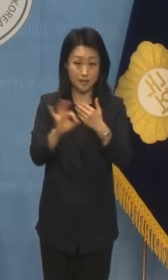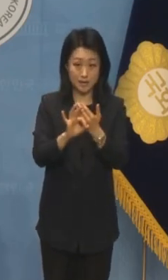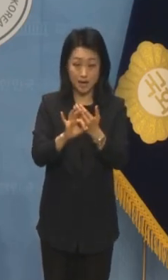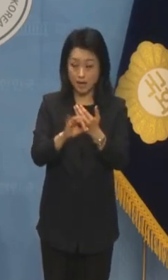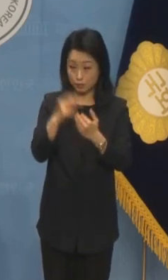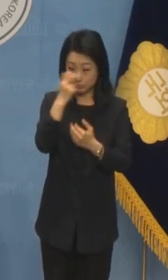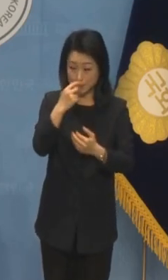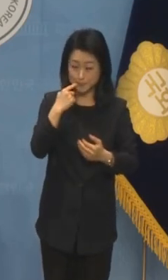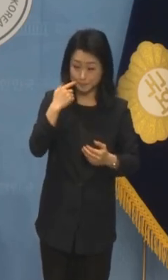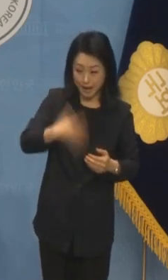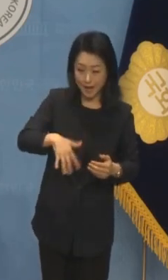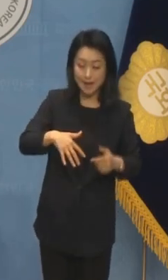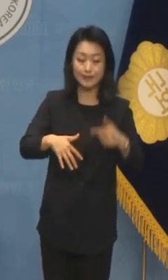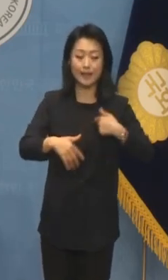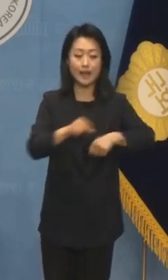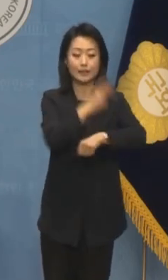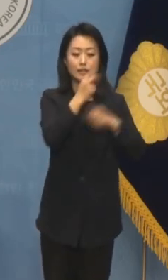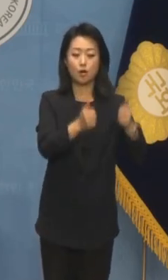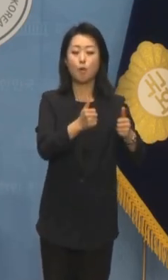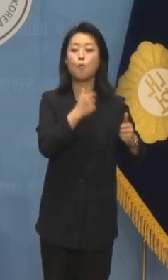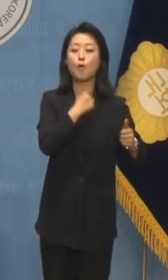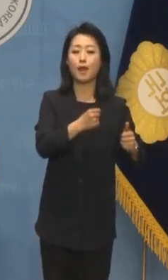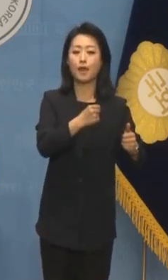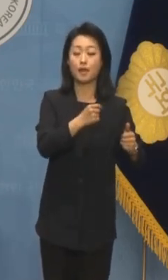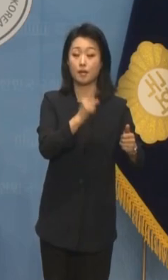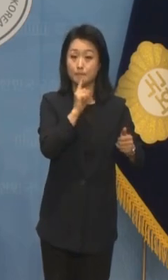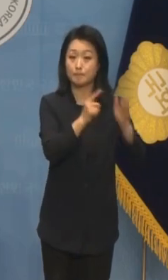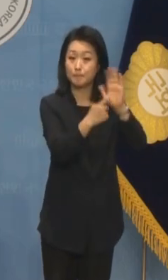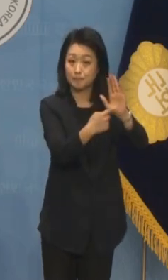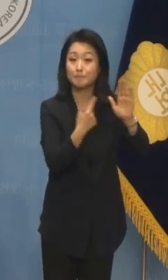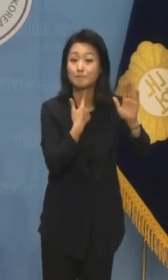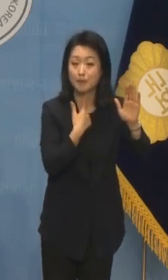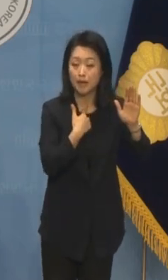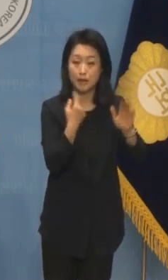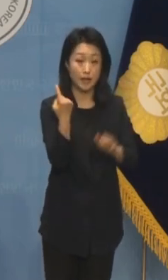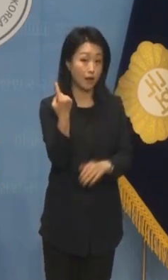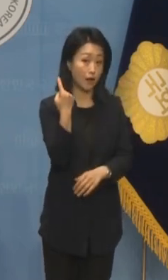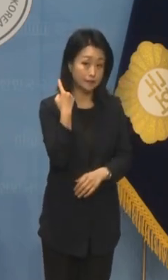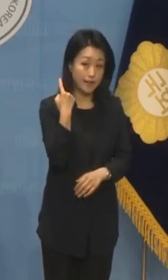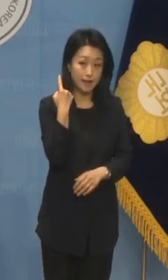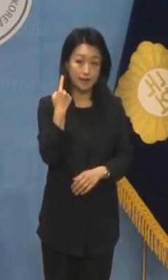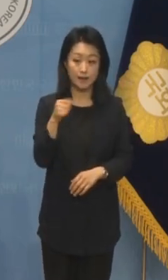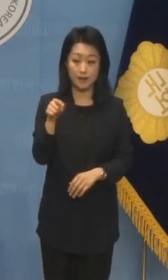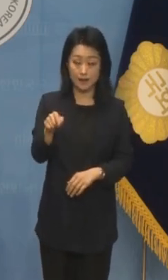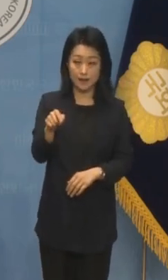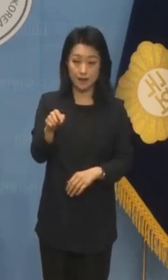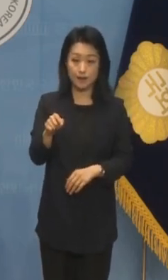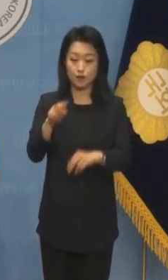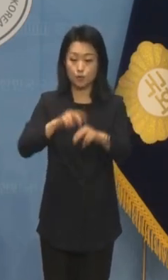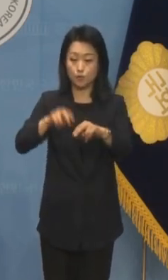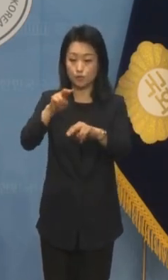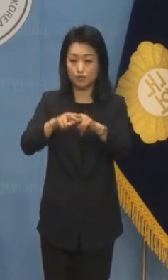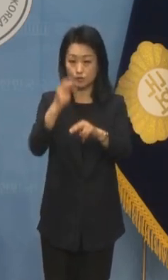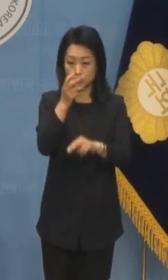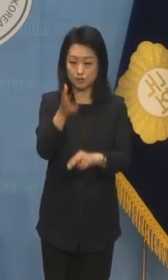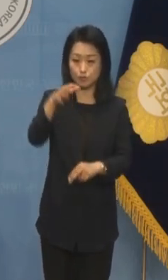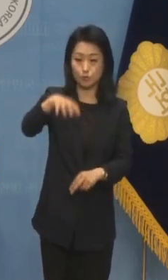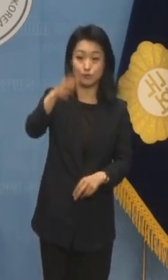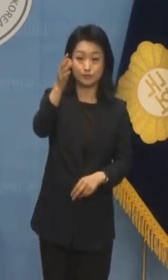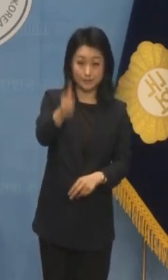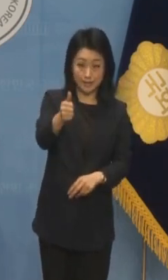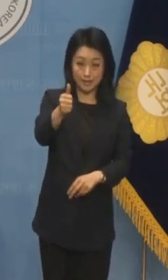하자고 주장하겠다고까지 밝힌 바 있습니다. 어제 새로운 공수처장이 공식